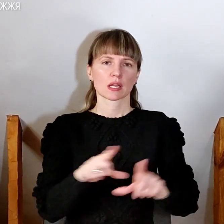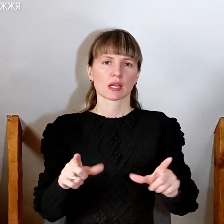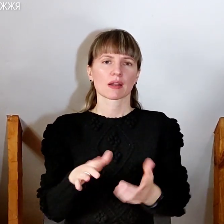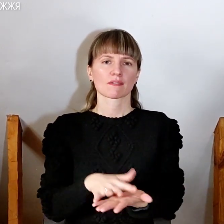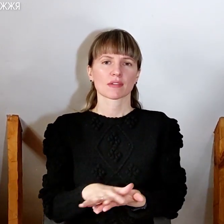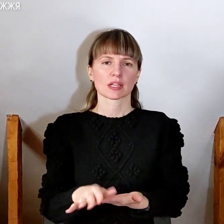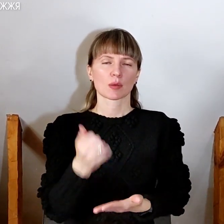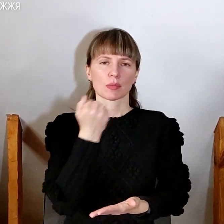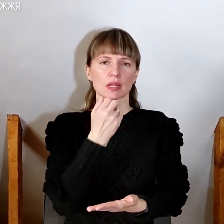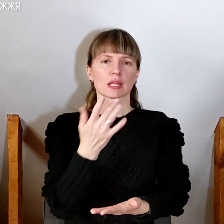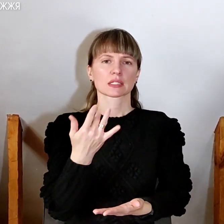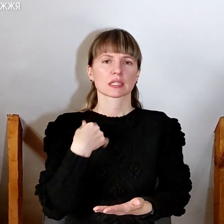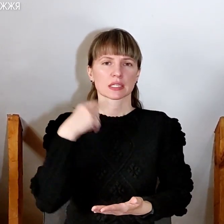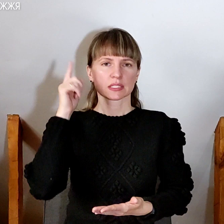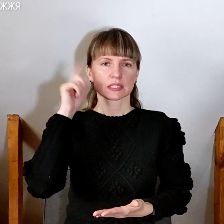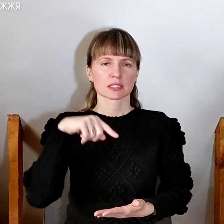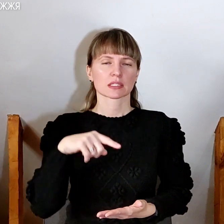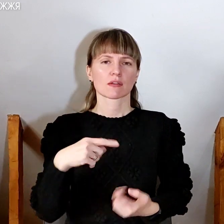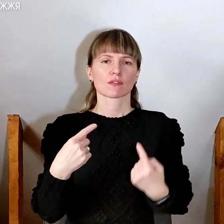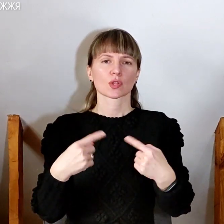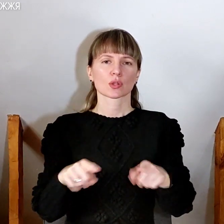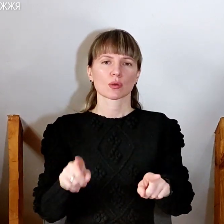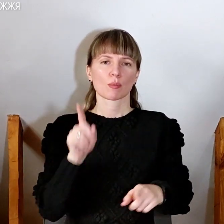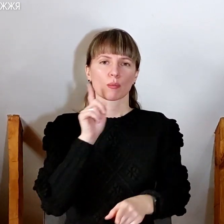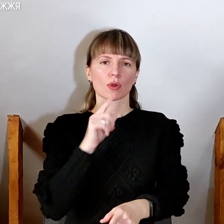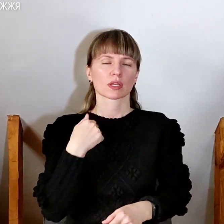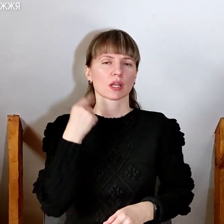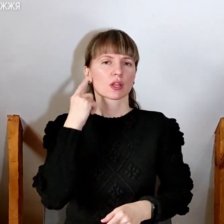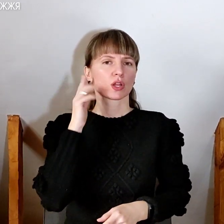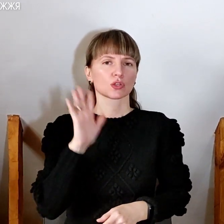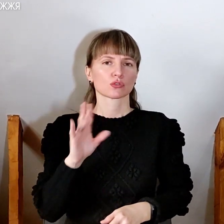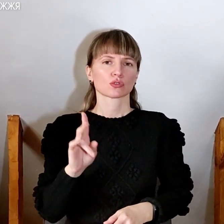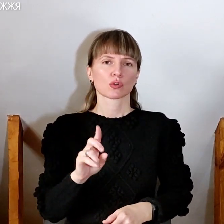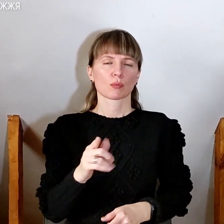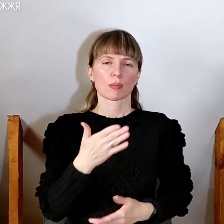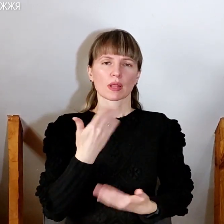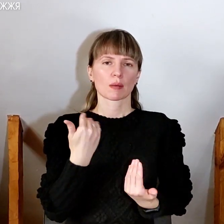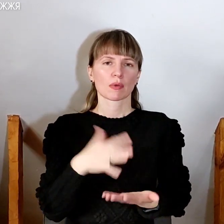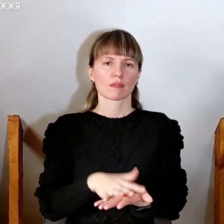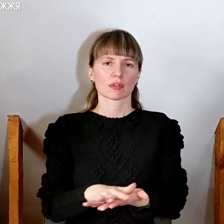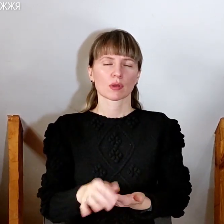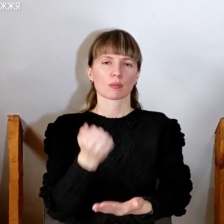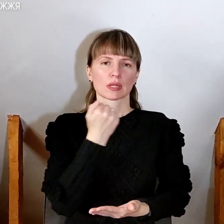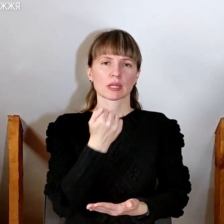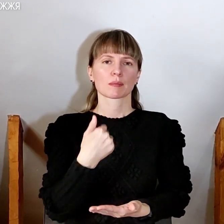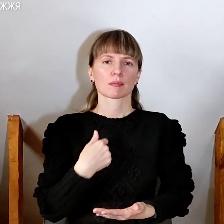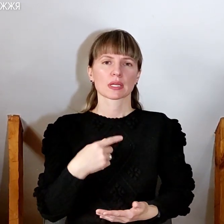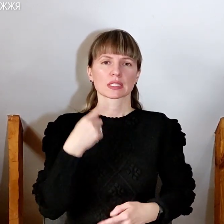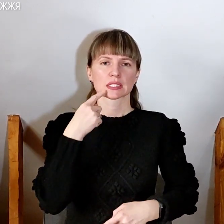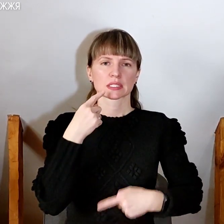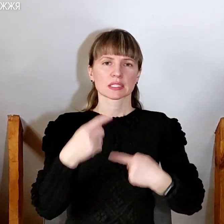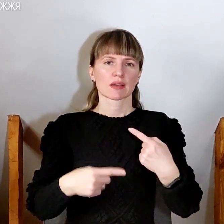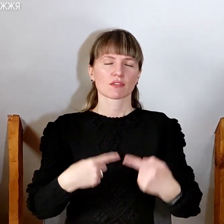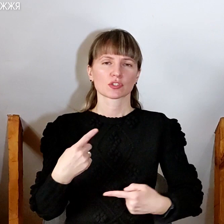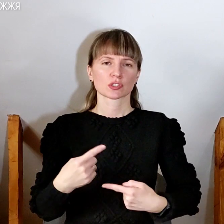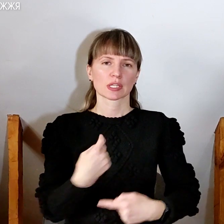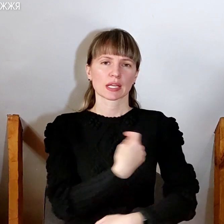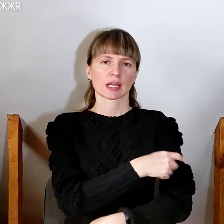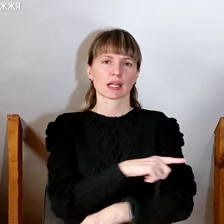відомо. В інших поки що я не чув, щоб не було витратного матеріалу. Тобто ми завжди, клініка нефроцентр